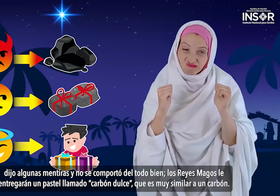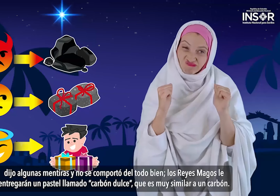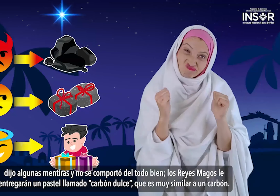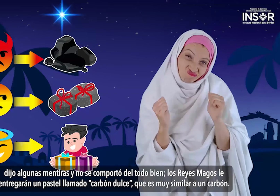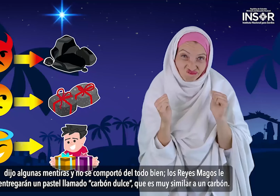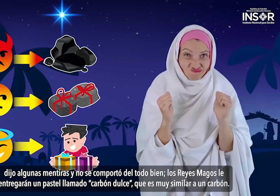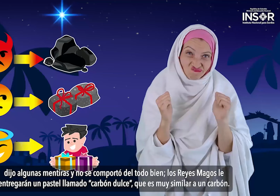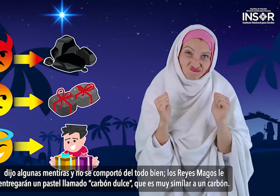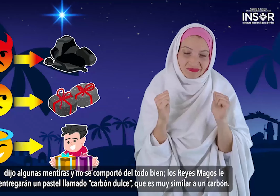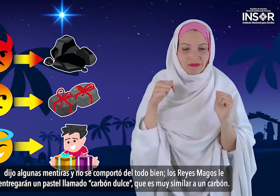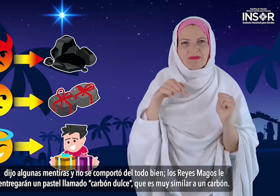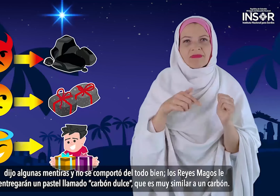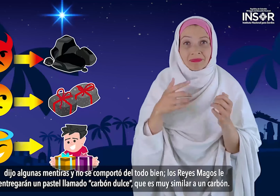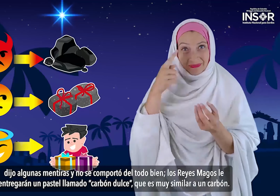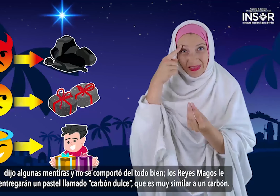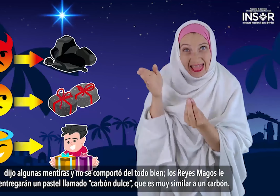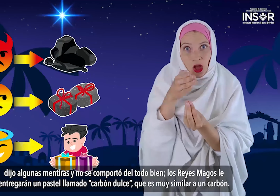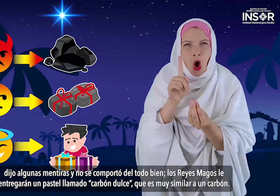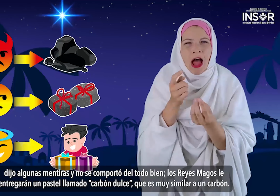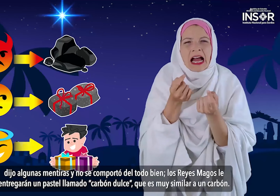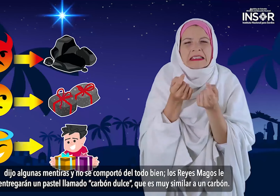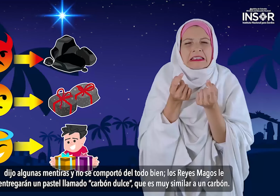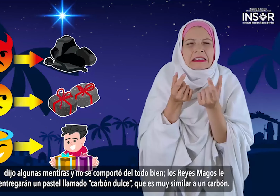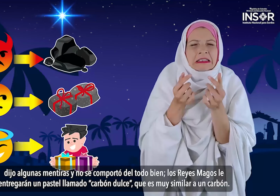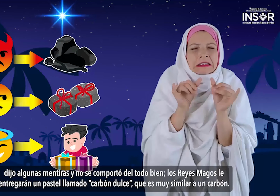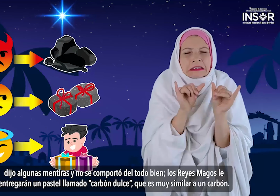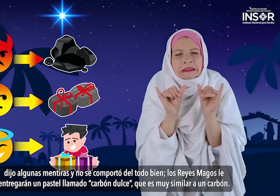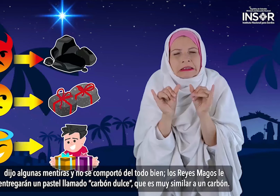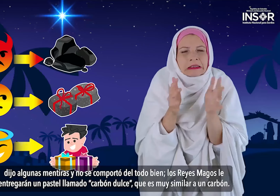carbón dulce, que es muy similar a un carbón.